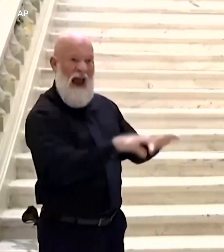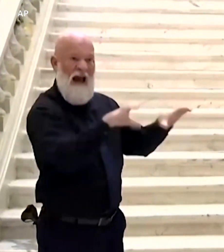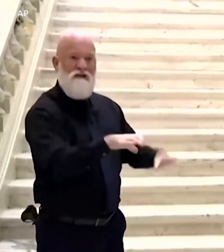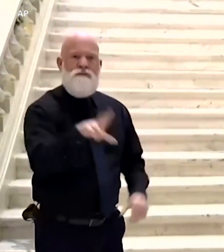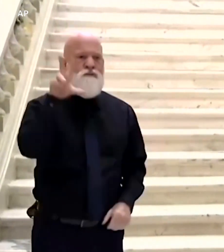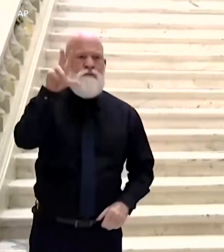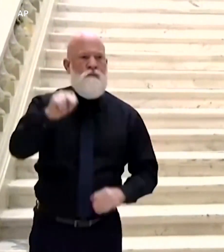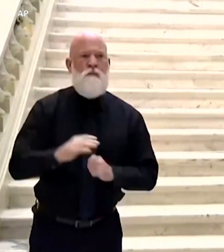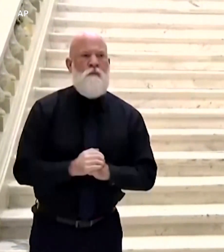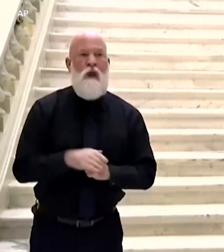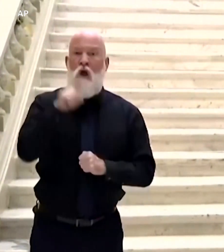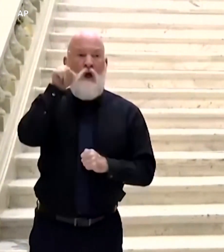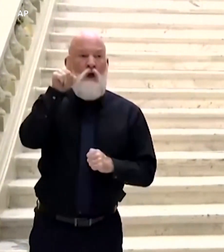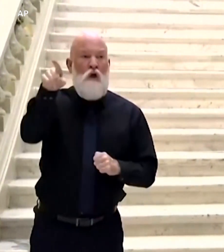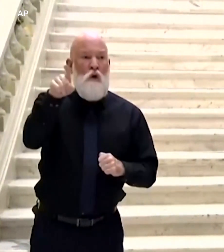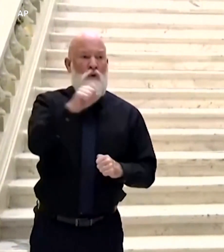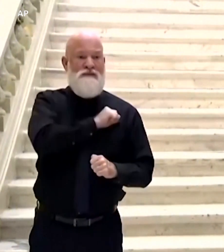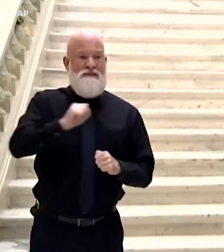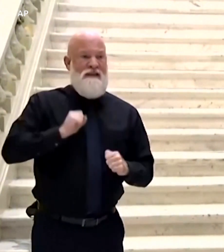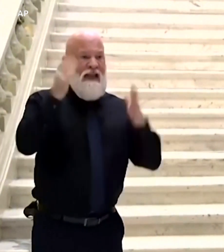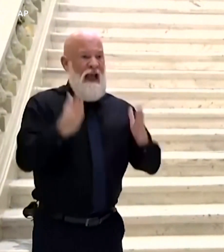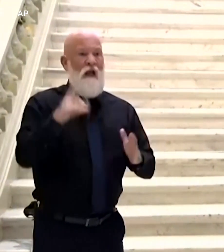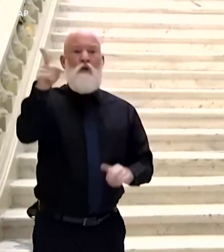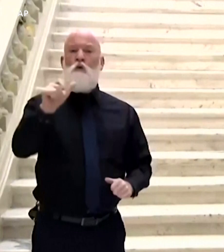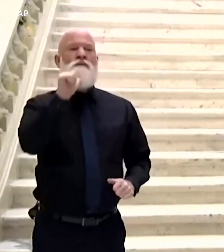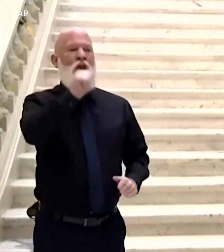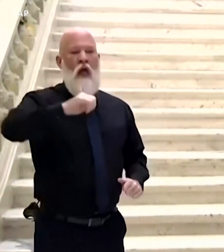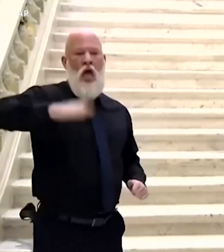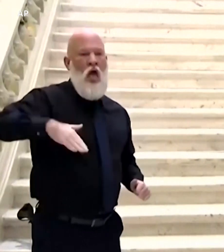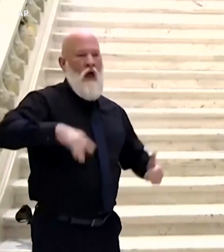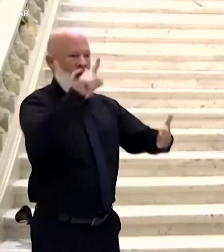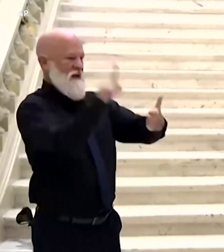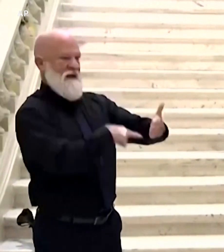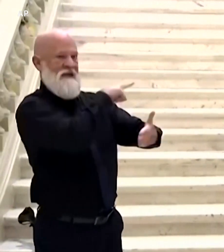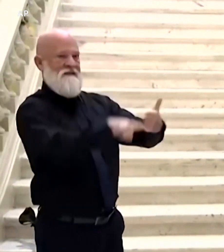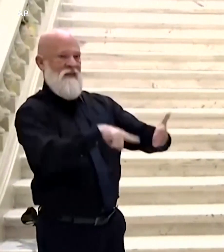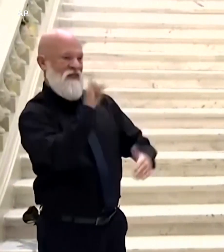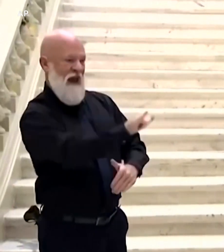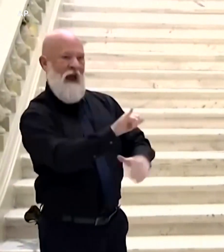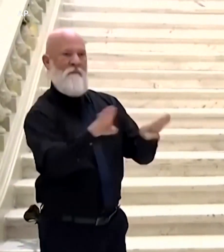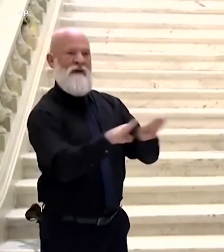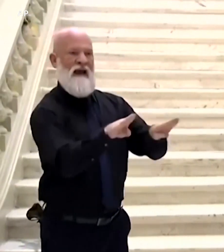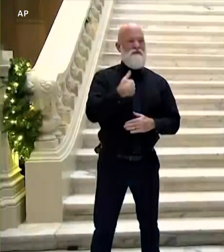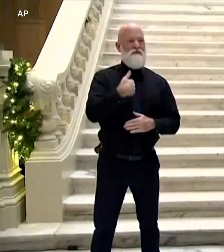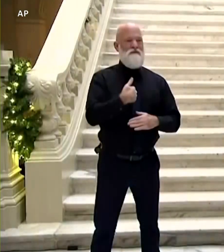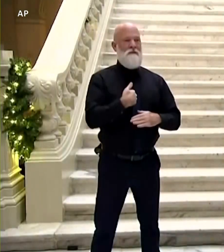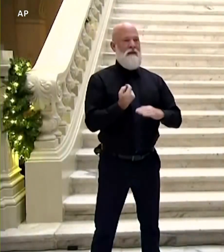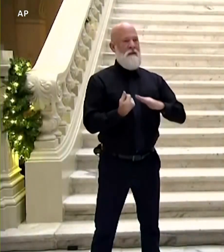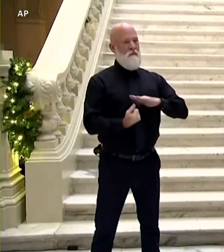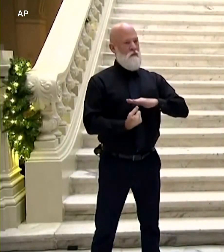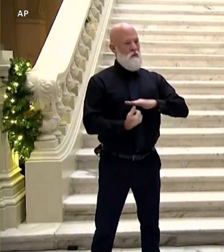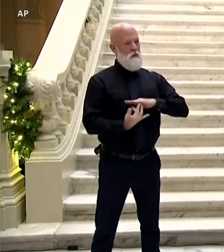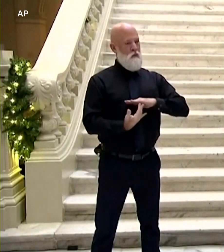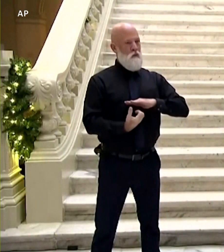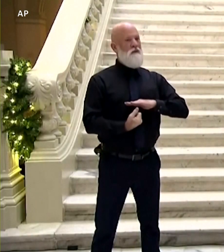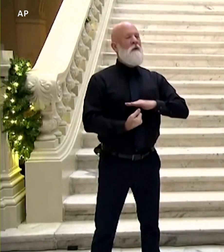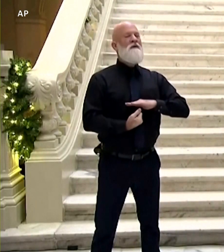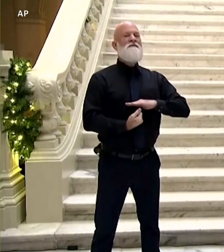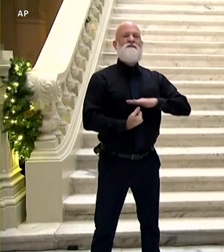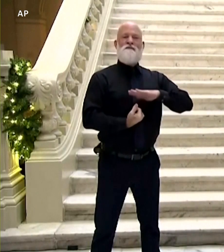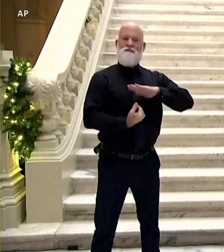une vidéo datant de 2020 et diffusée au cours de l'audience pour que ces pressions cessent. It's